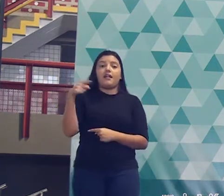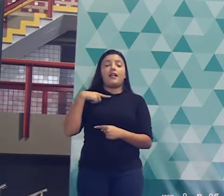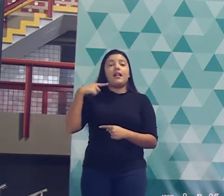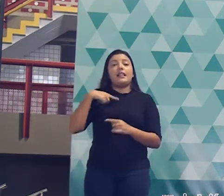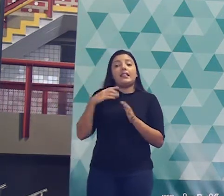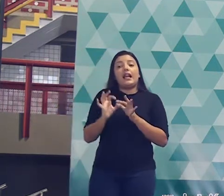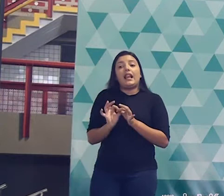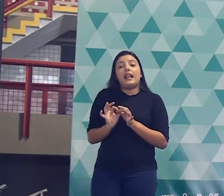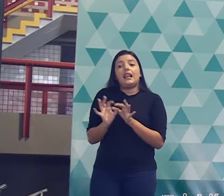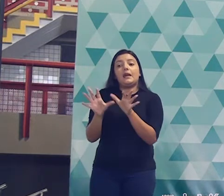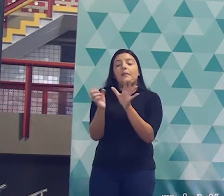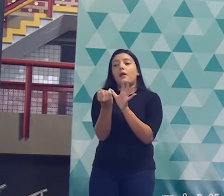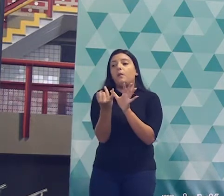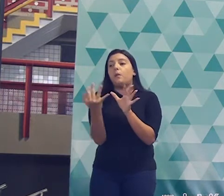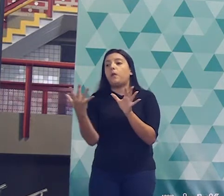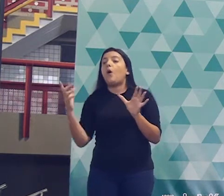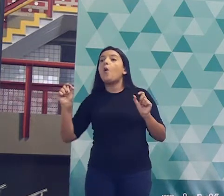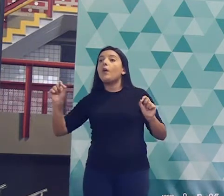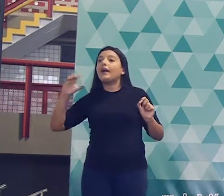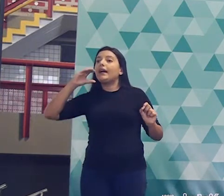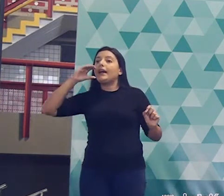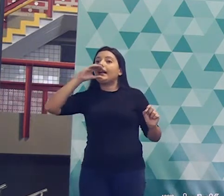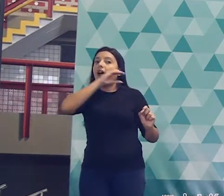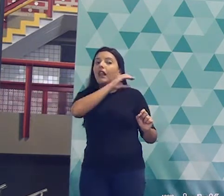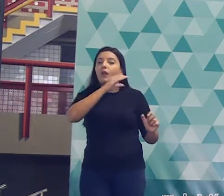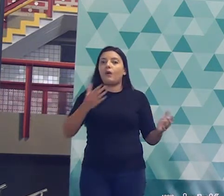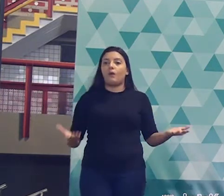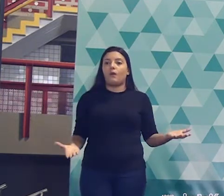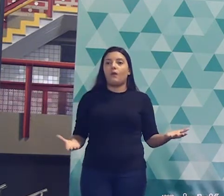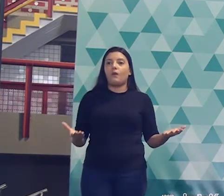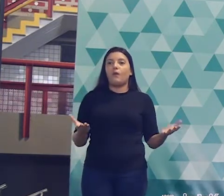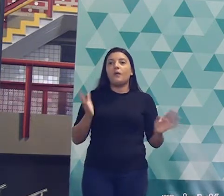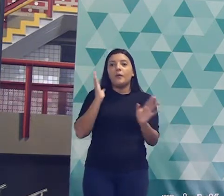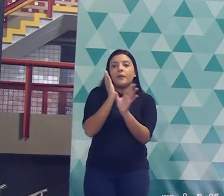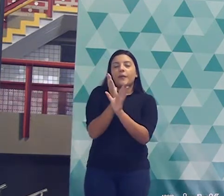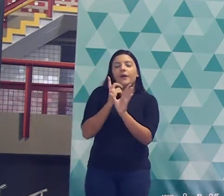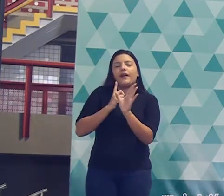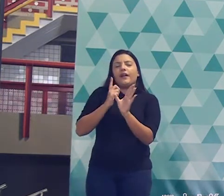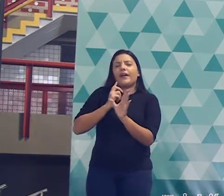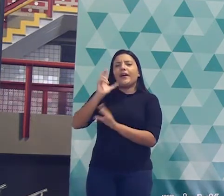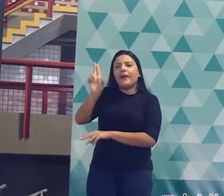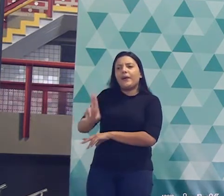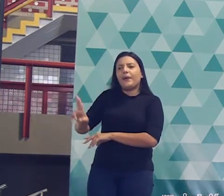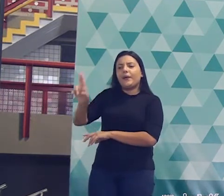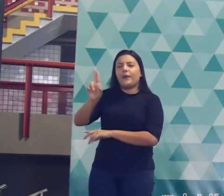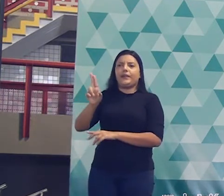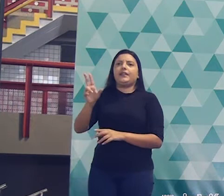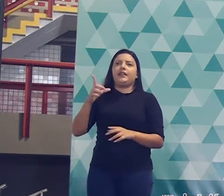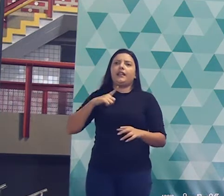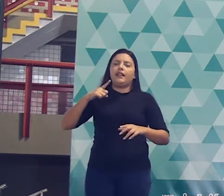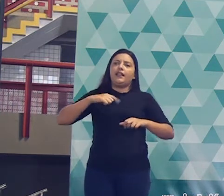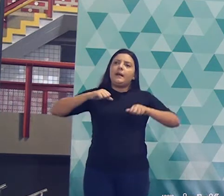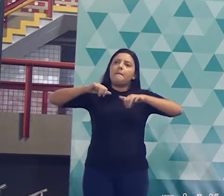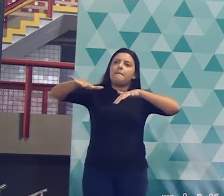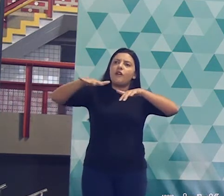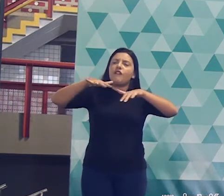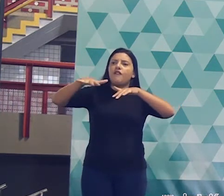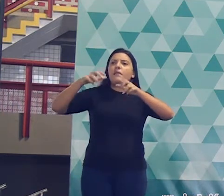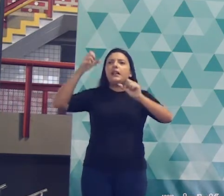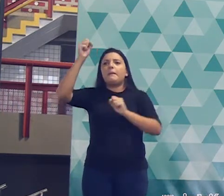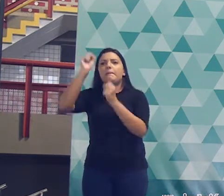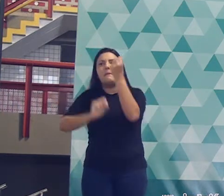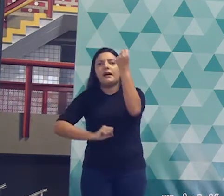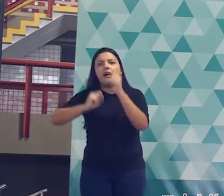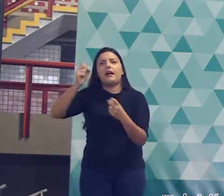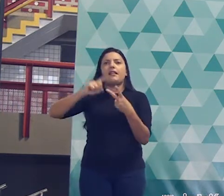uma grande quantidade de calor. E essa grande quantidade de calor, ela pode ser utilizada para movimentar máquinas, para a produção de energia